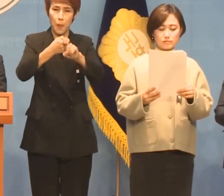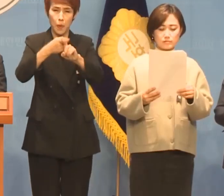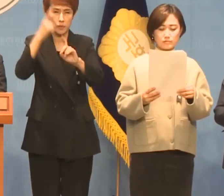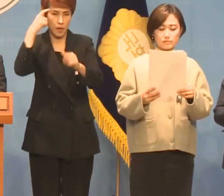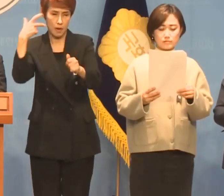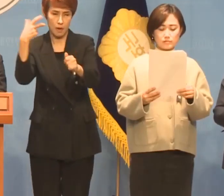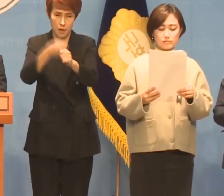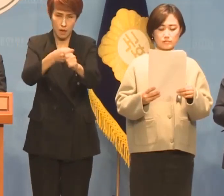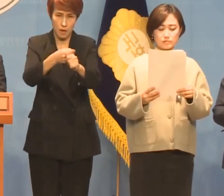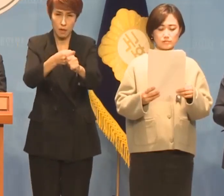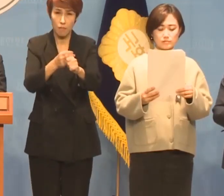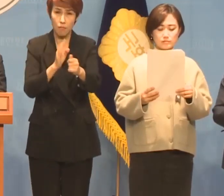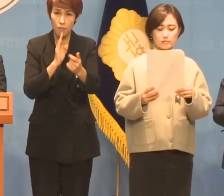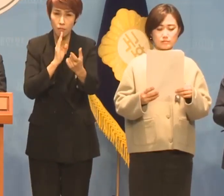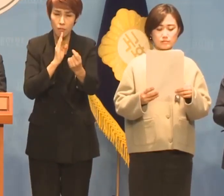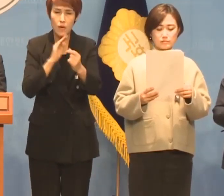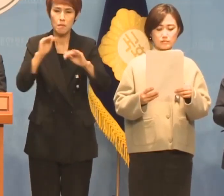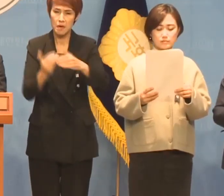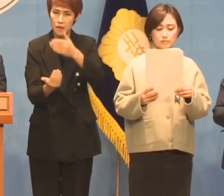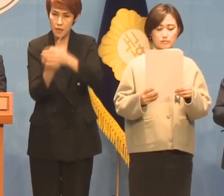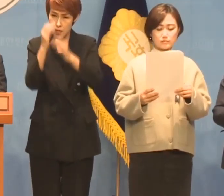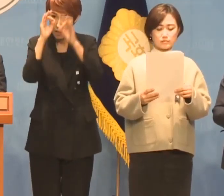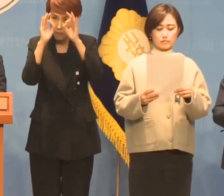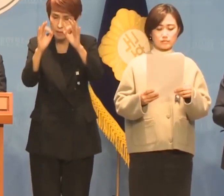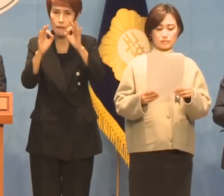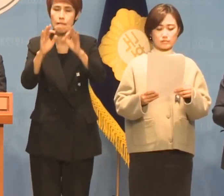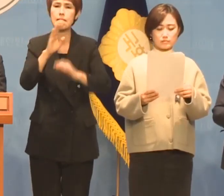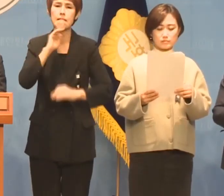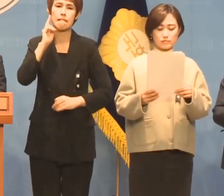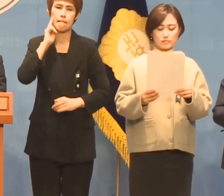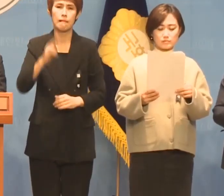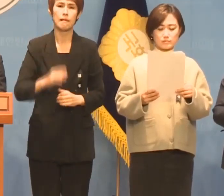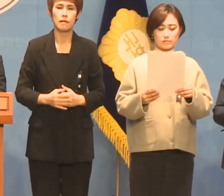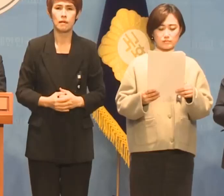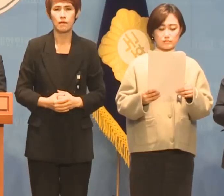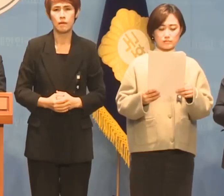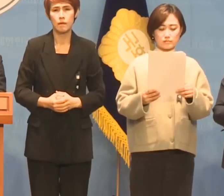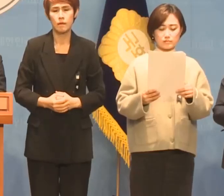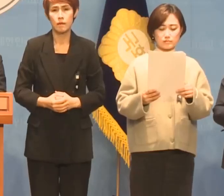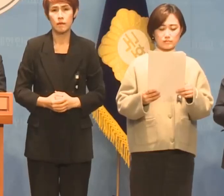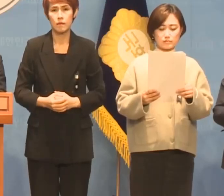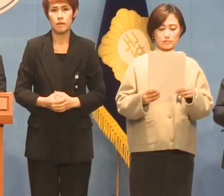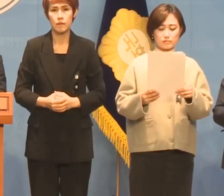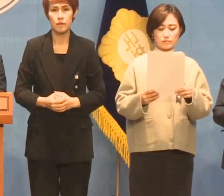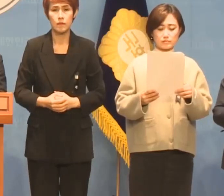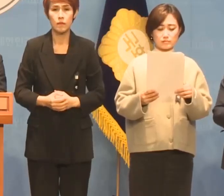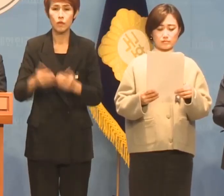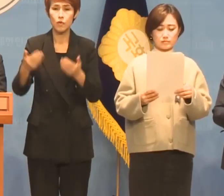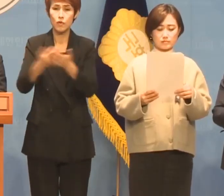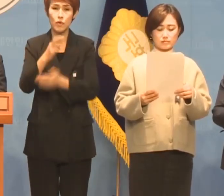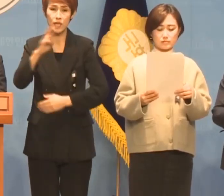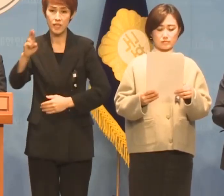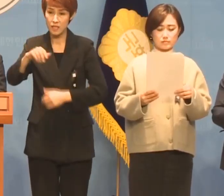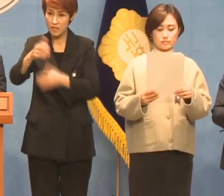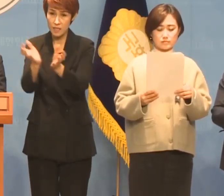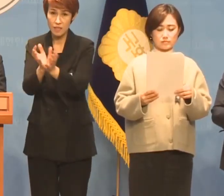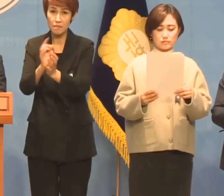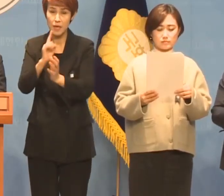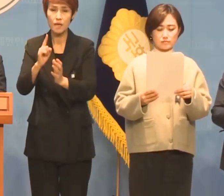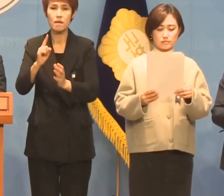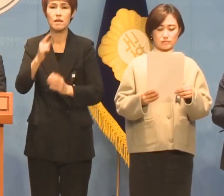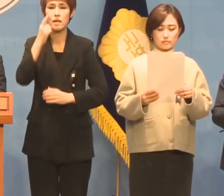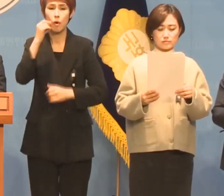것이라는 분석은 이번 사태의 심각성을 더욱 부각시킵니다. 특히 뉴라이트 세력이 주장하는